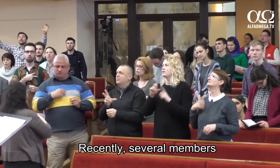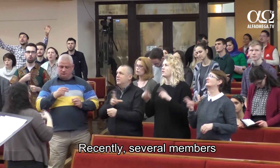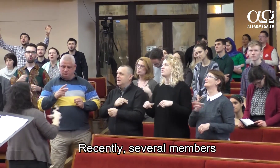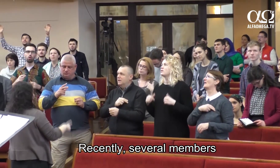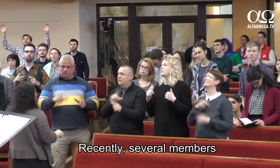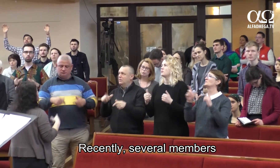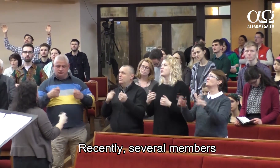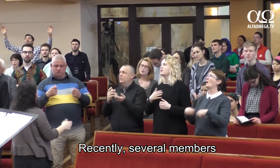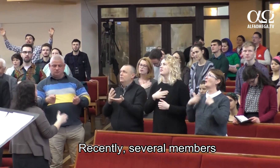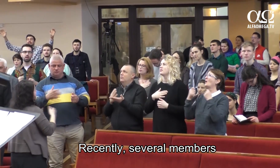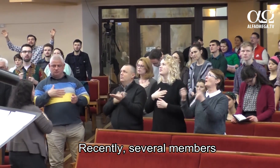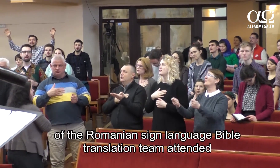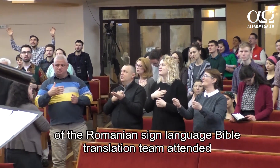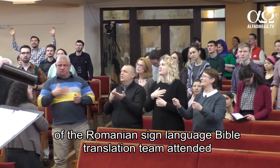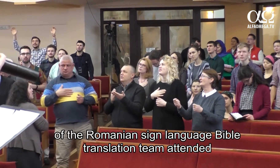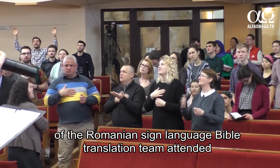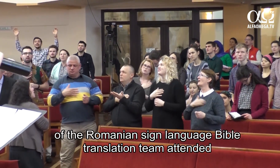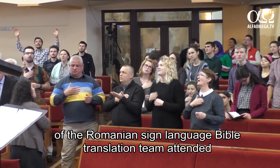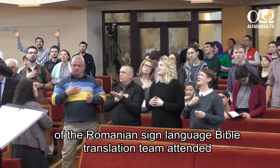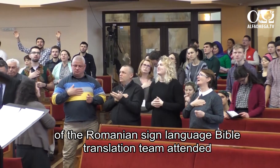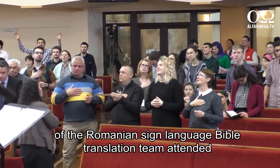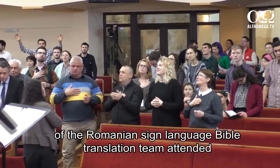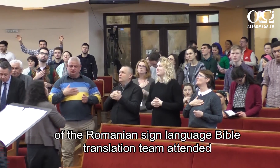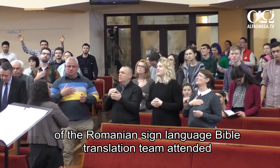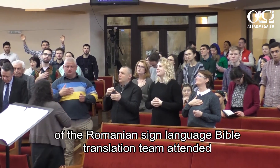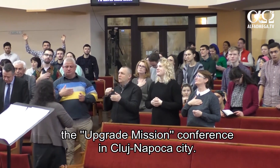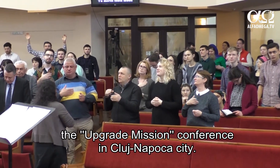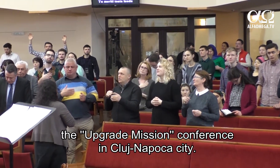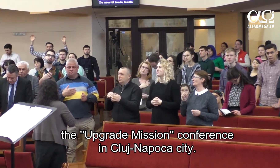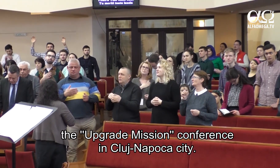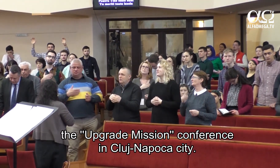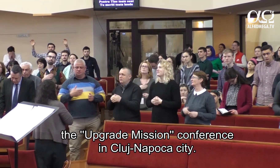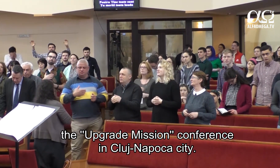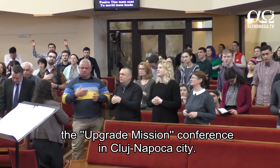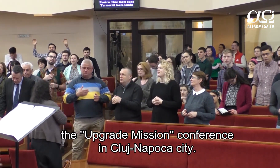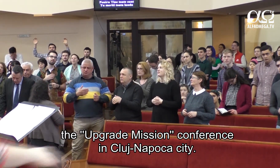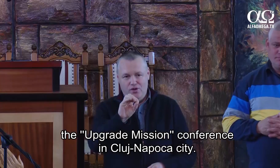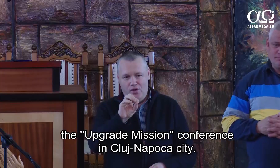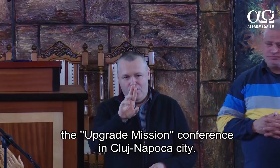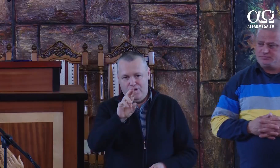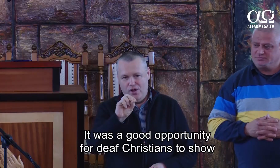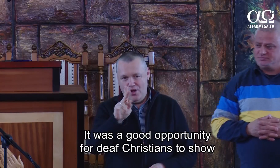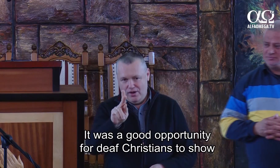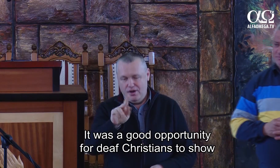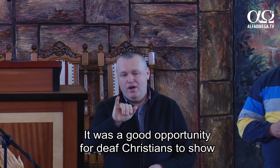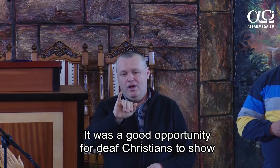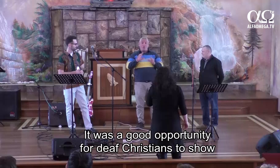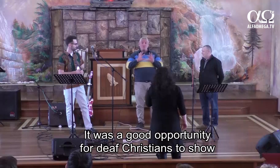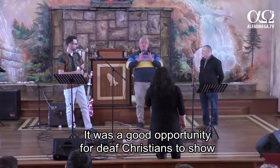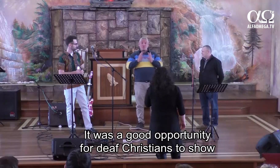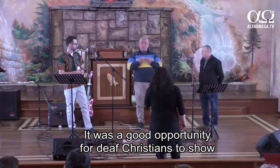traducere a Bibliei în limbajul semnelor românesc au participat la conferința Upgrade Mission de la Cluj-Napoca. A fost un bun prilej pentru creștinii surzi